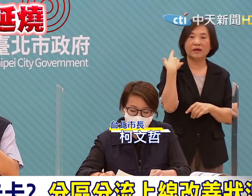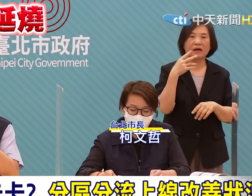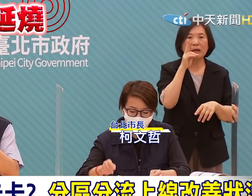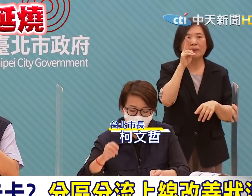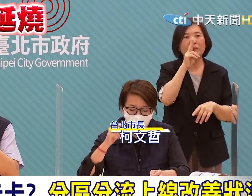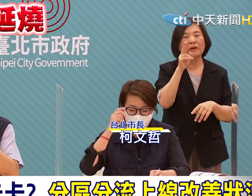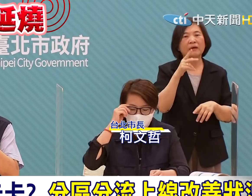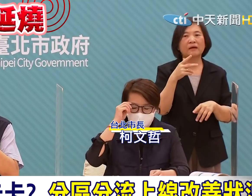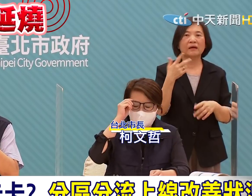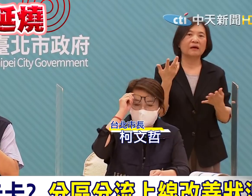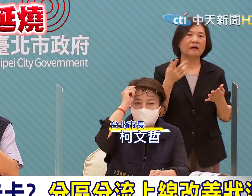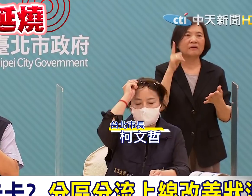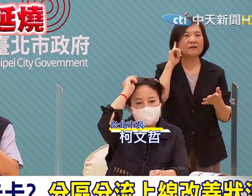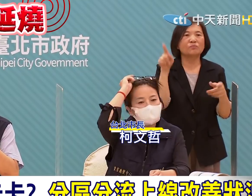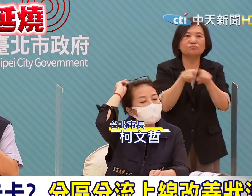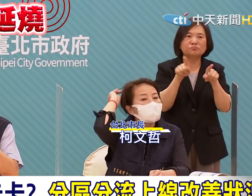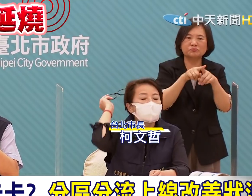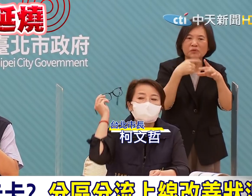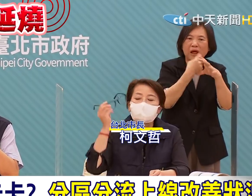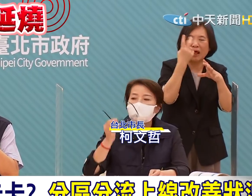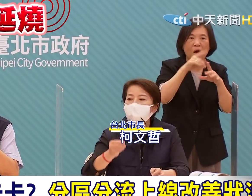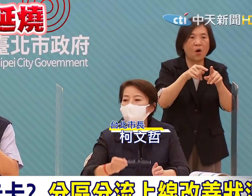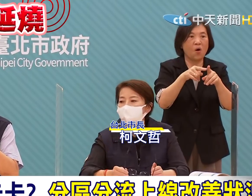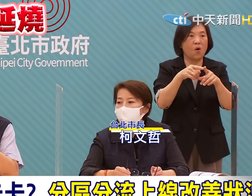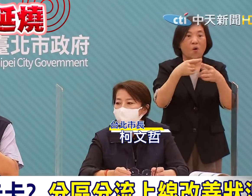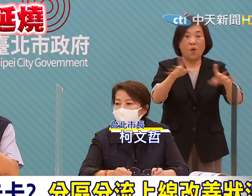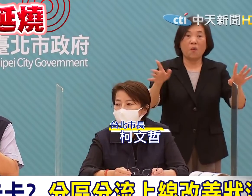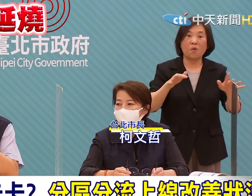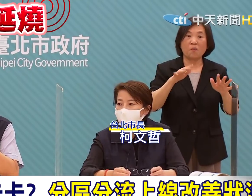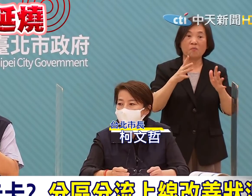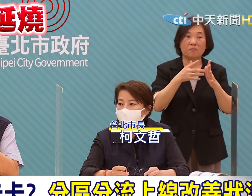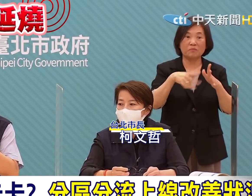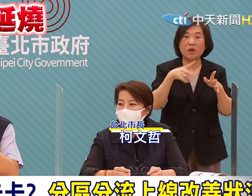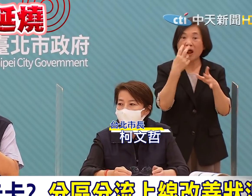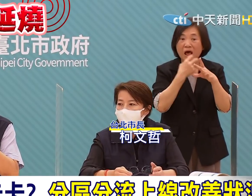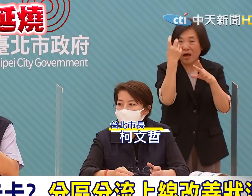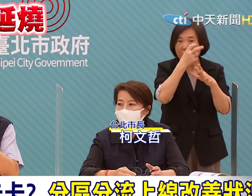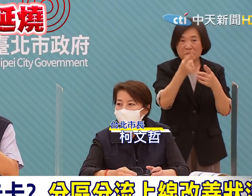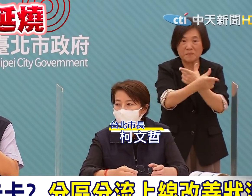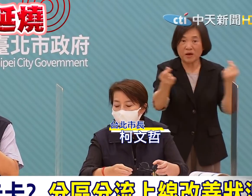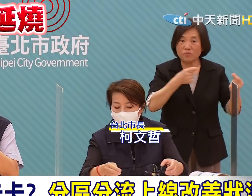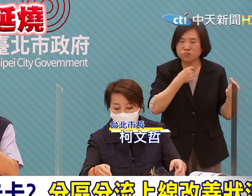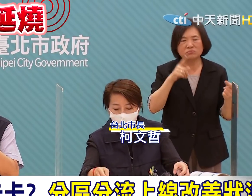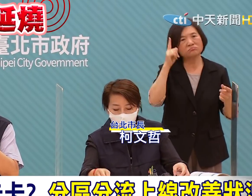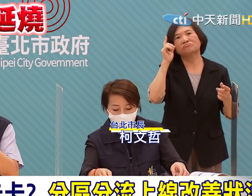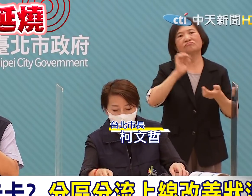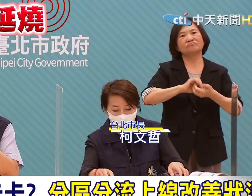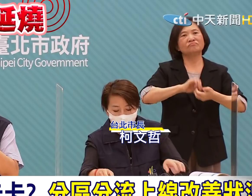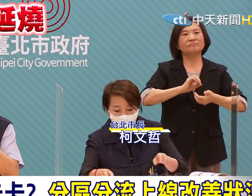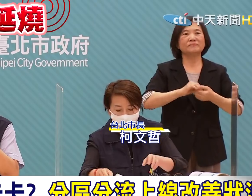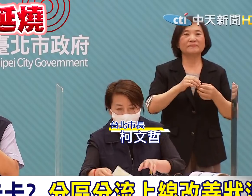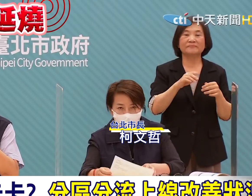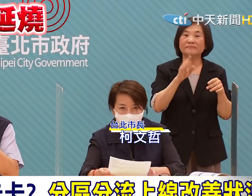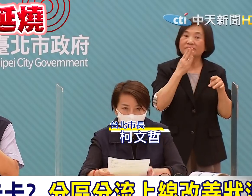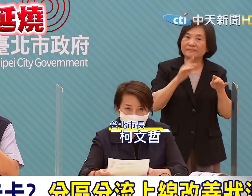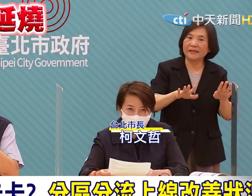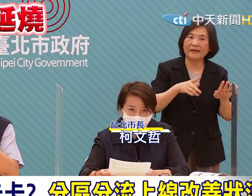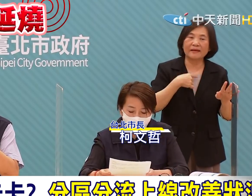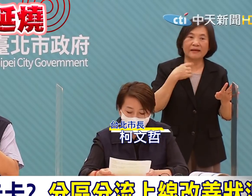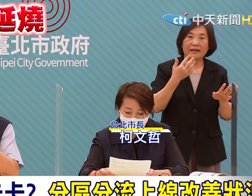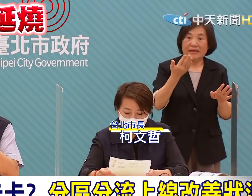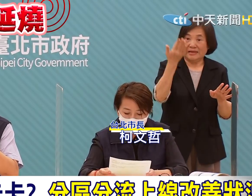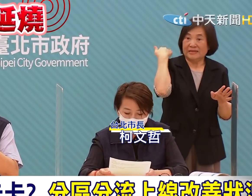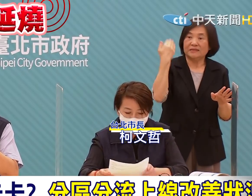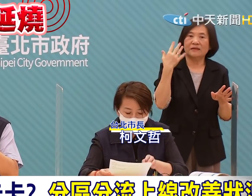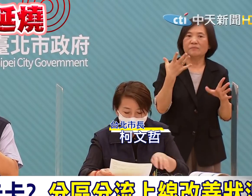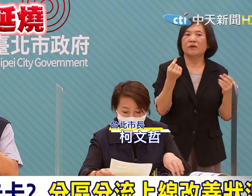筛，没有想到说一下子变这么多，所以我相信有很多事先没有做，因为他没有做普筛，所以不知道，